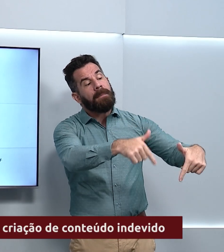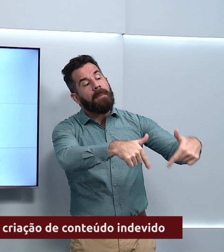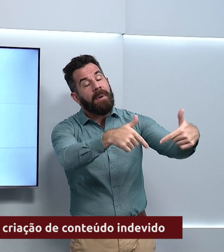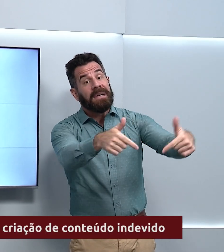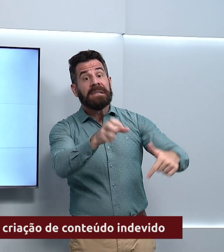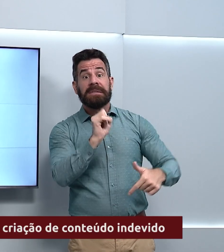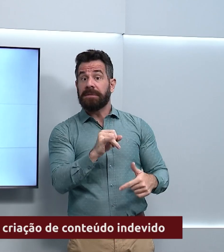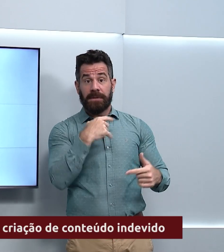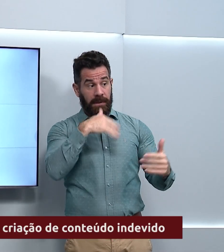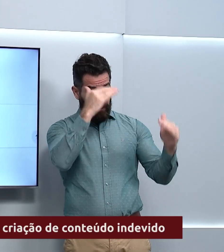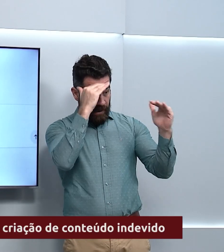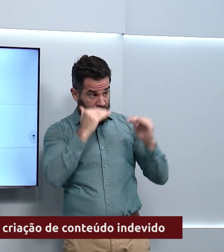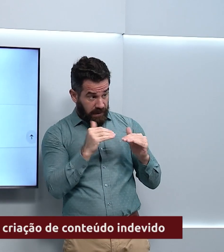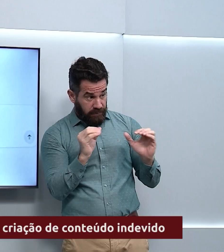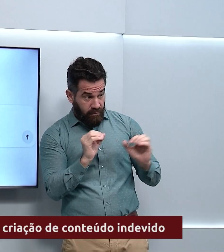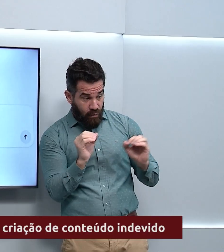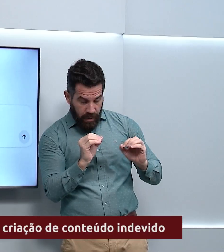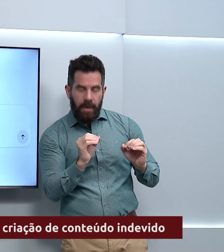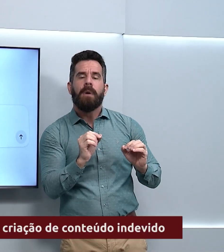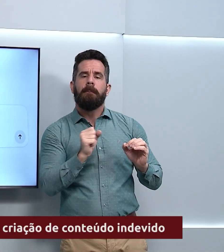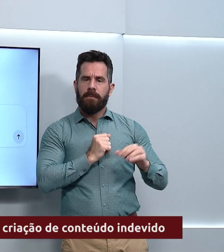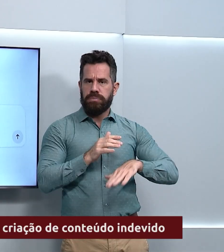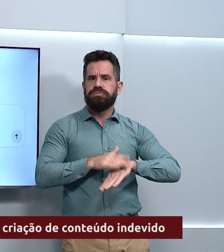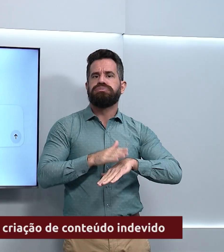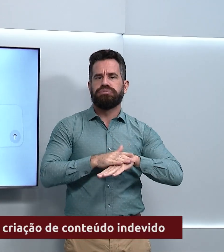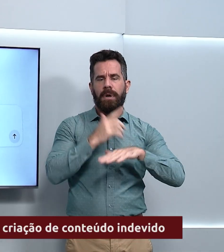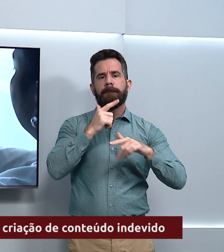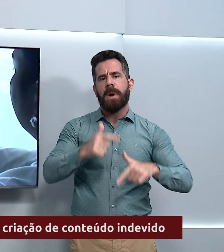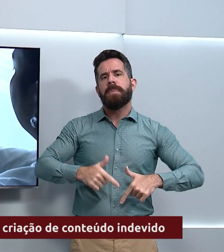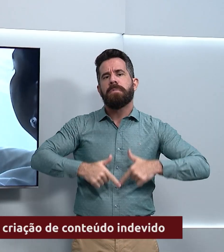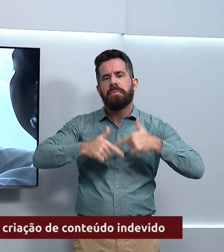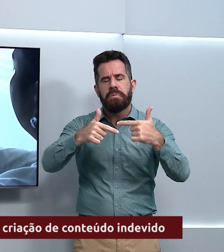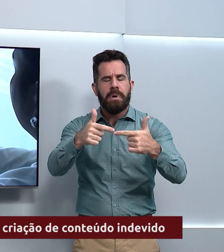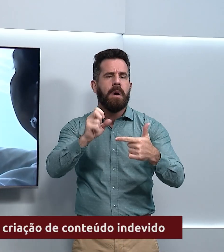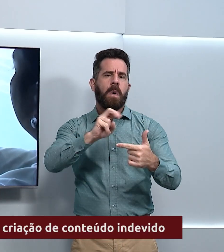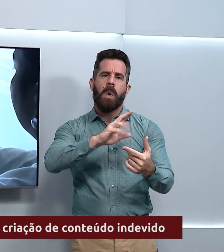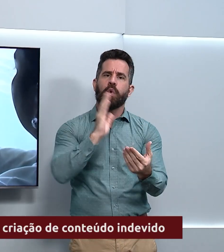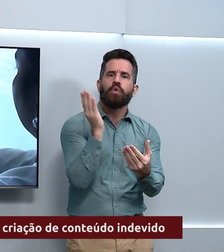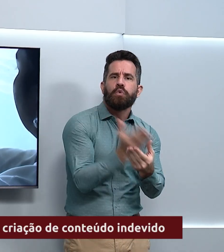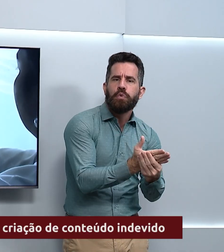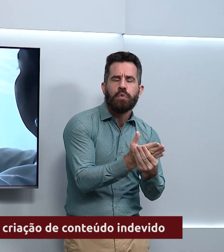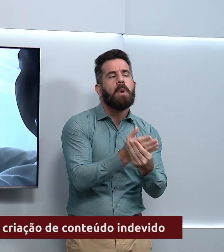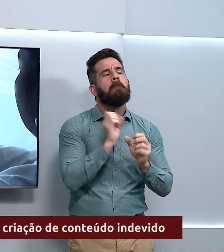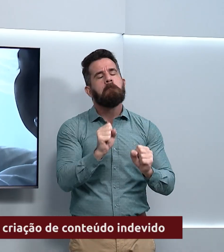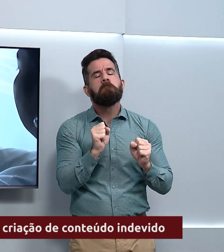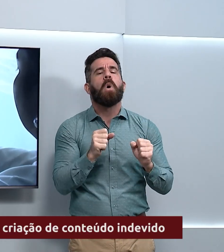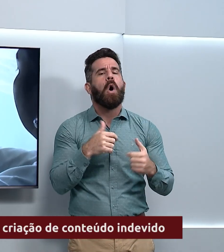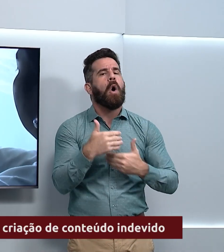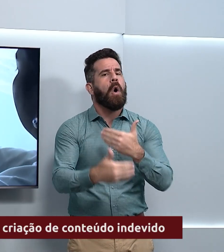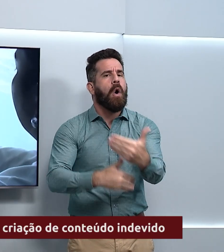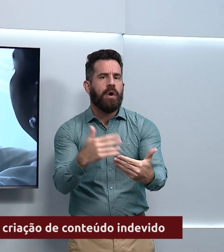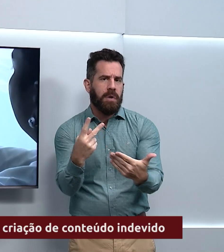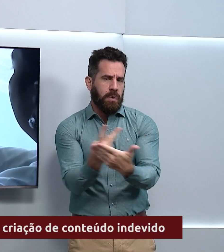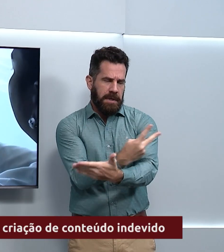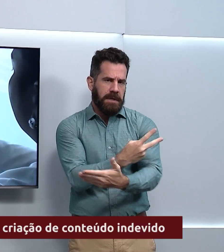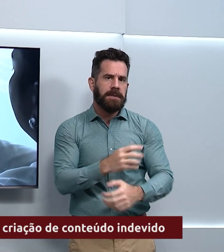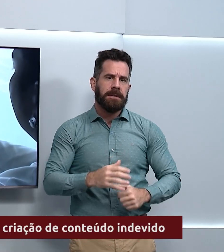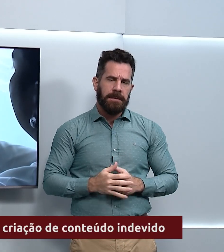de descumprimento, outras medidas administrativas ou judiciais poderão ser